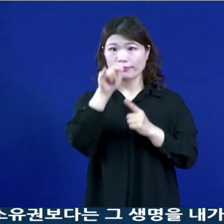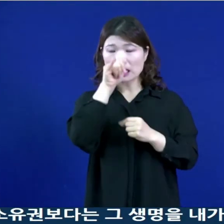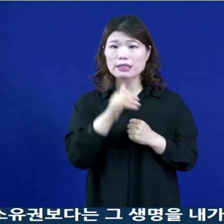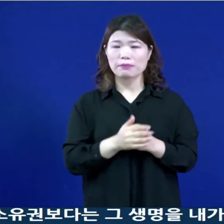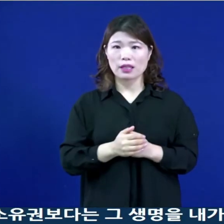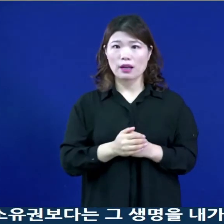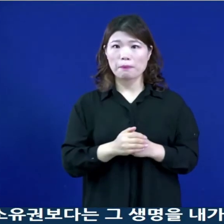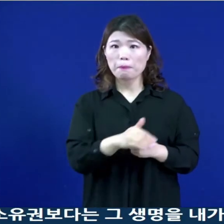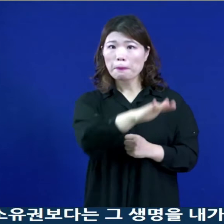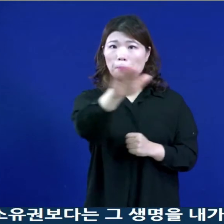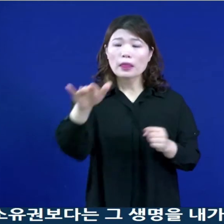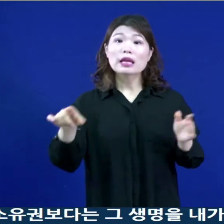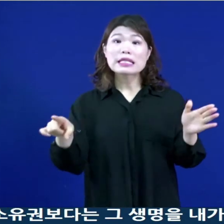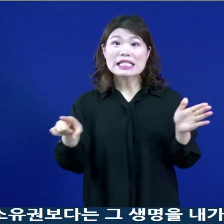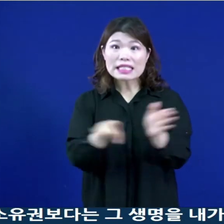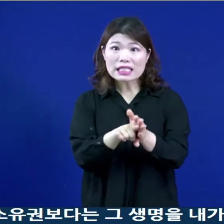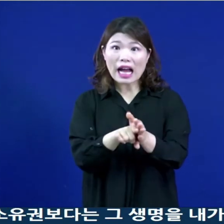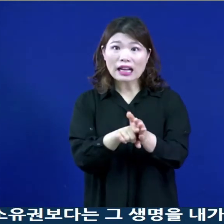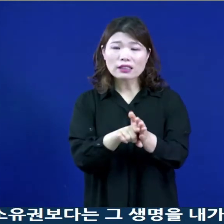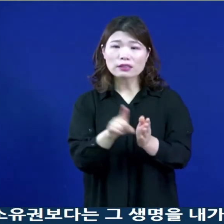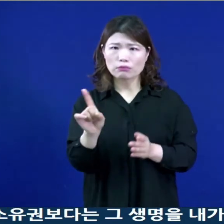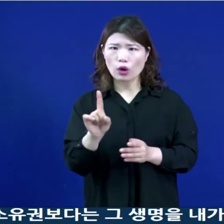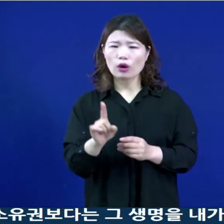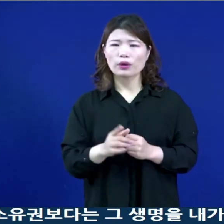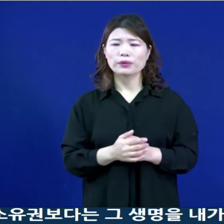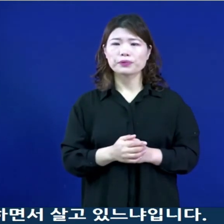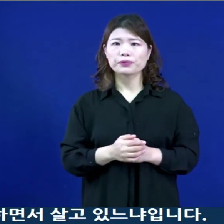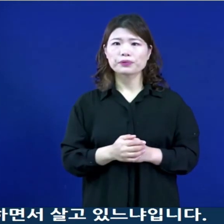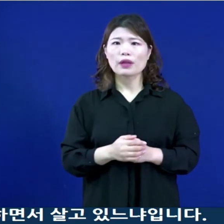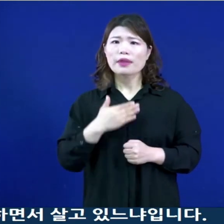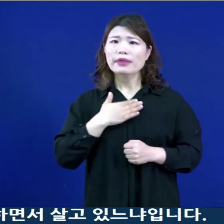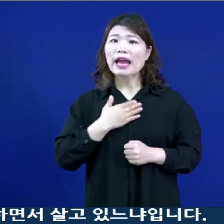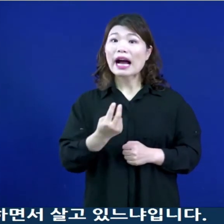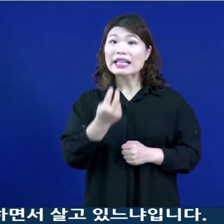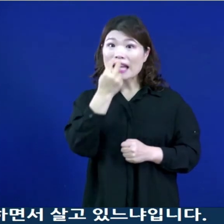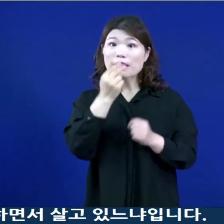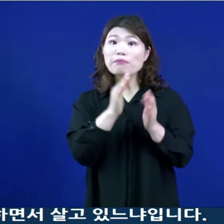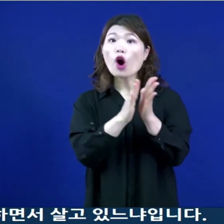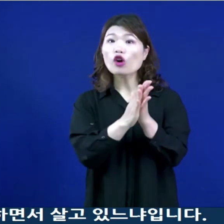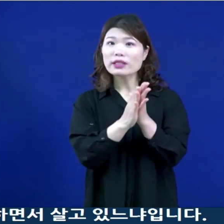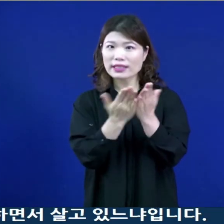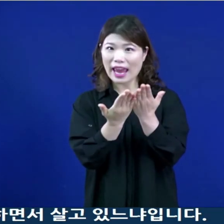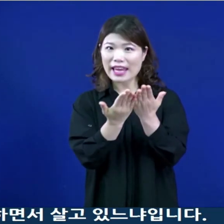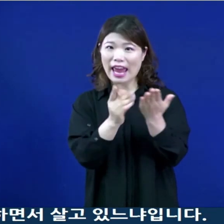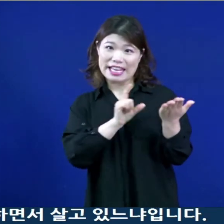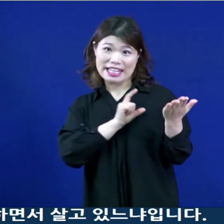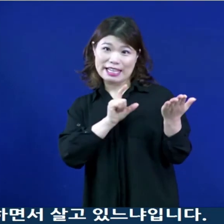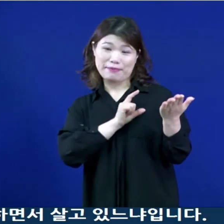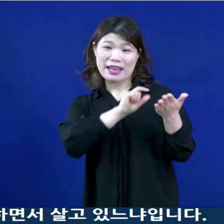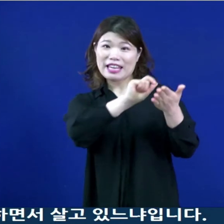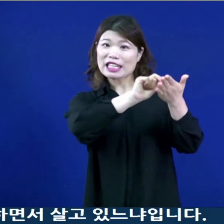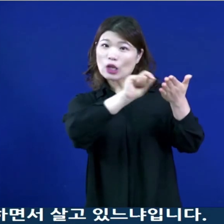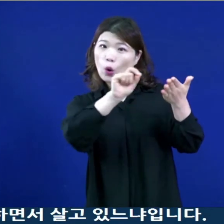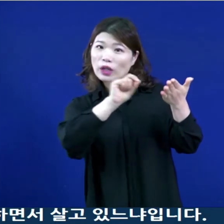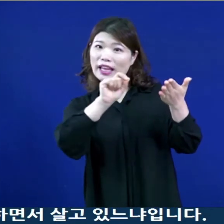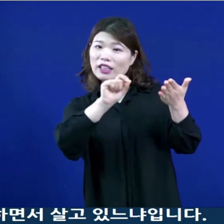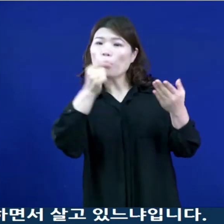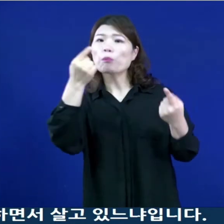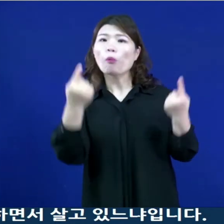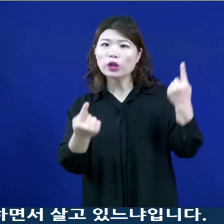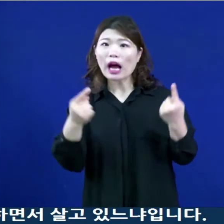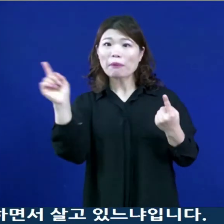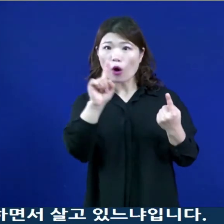여러분 신앙의 진수는 그겁니다. 내가 생명책에 이름이 기록되어 있다는 사실, 그것보다